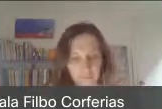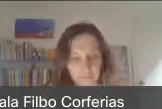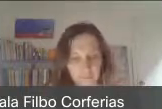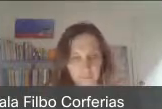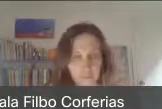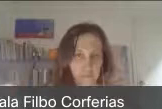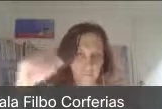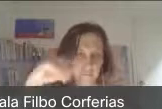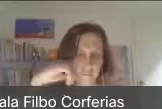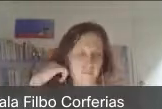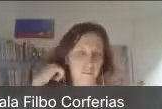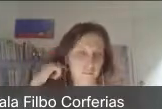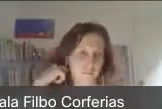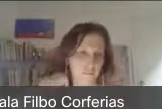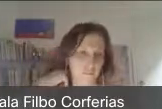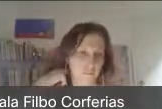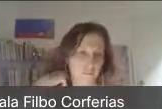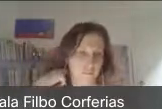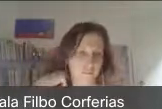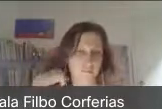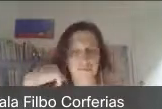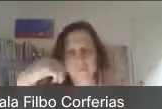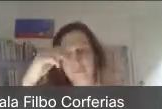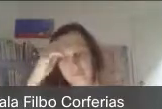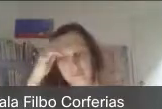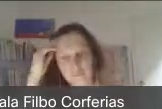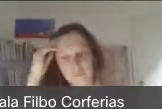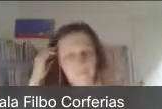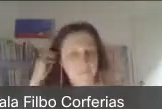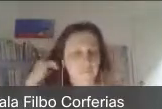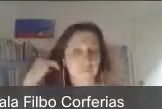A ver, espérame, intentamos. Hago otra.